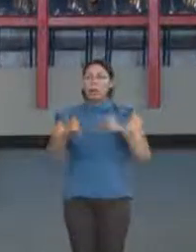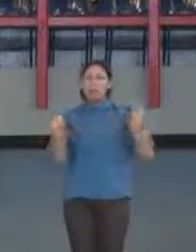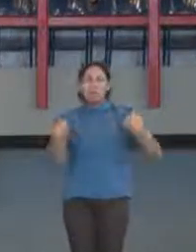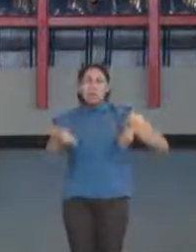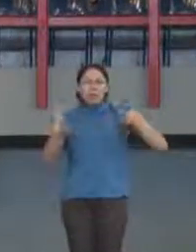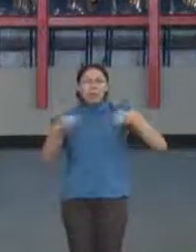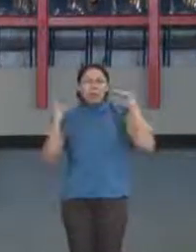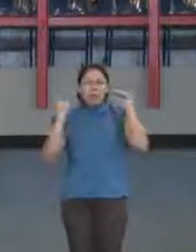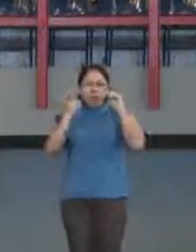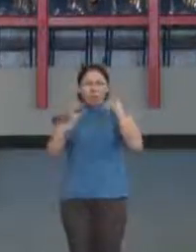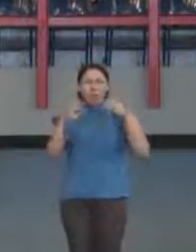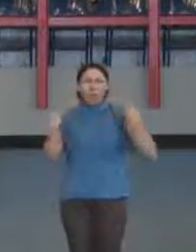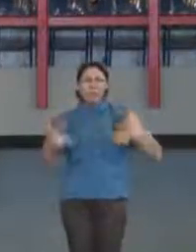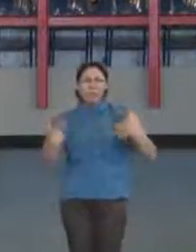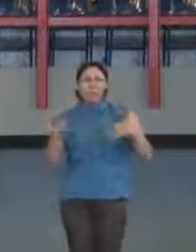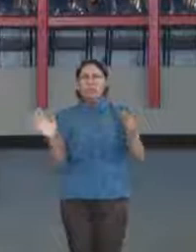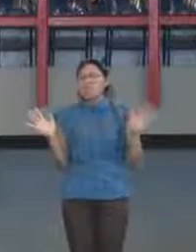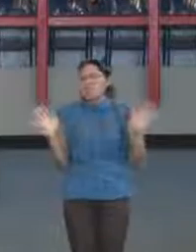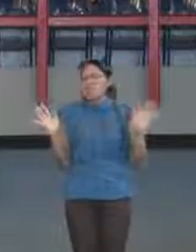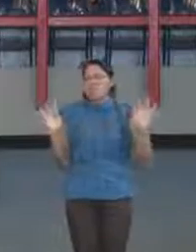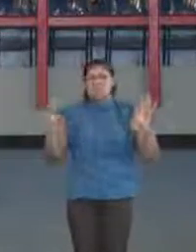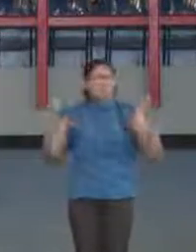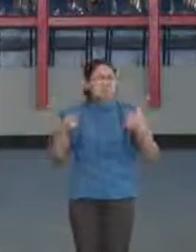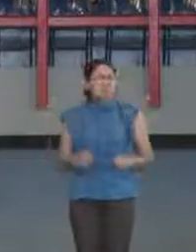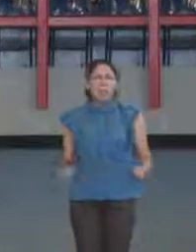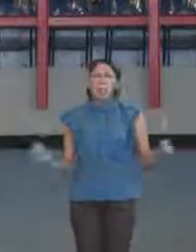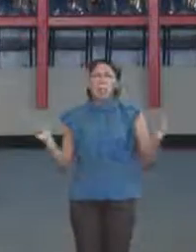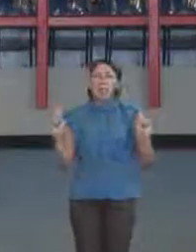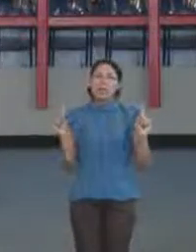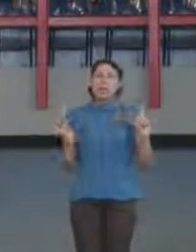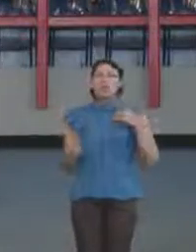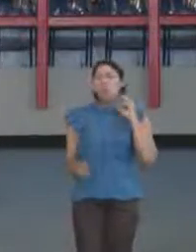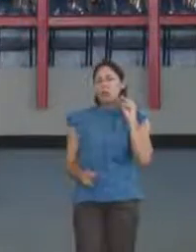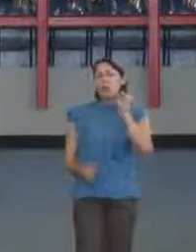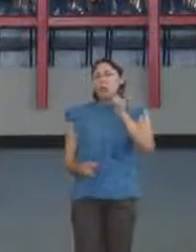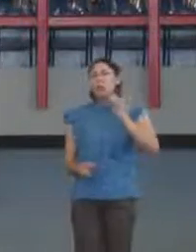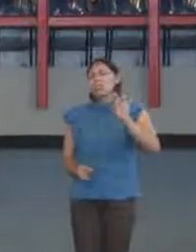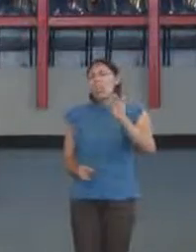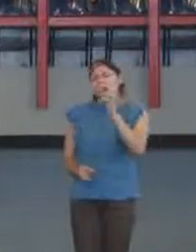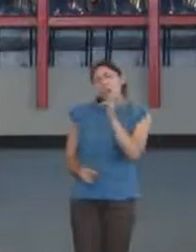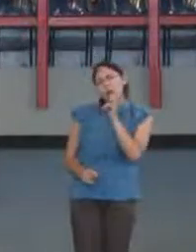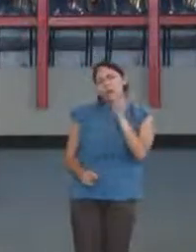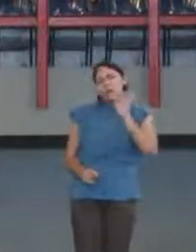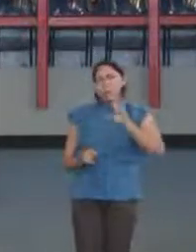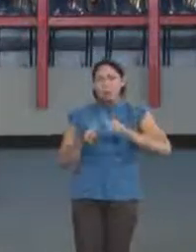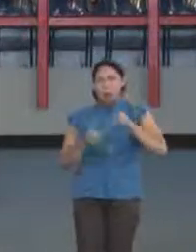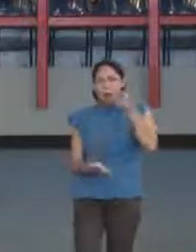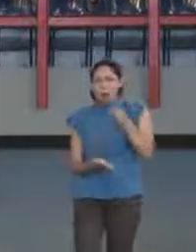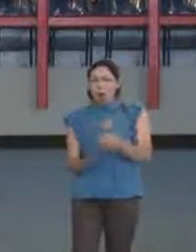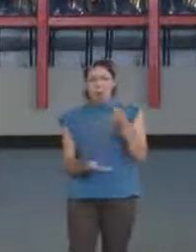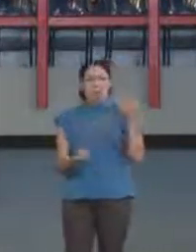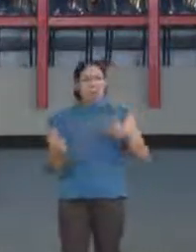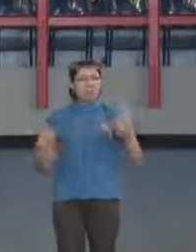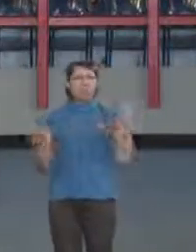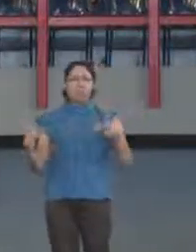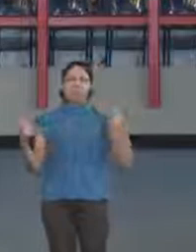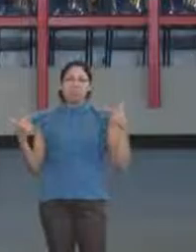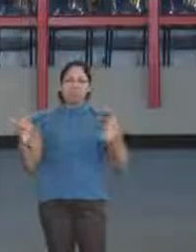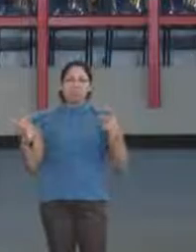professor? Não. Completamente desnecessário. Coloquei só para ilustrar, mas não era obrigado, porque se não tinha nenhum veículo